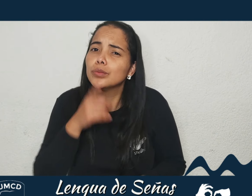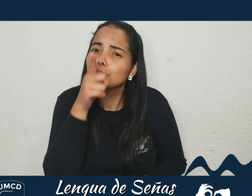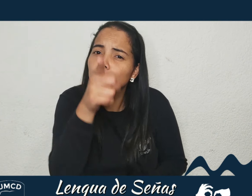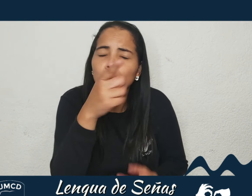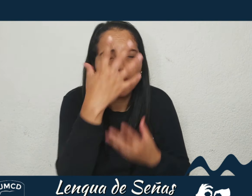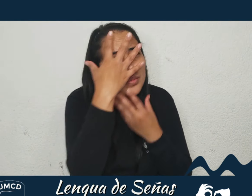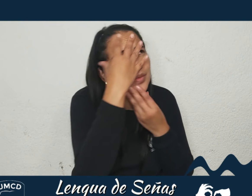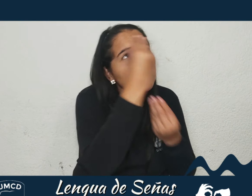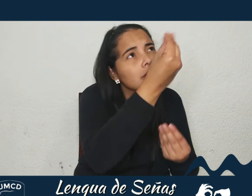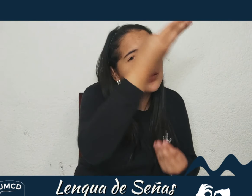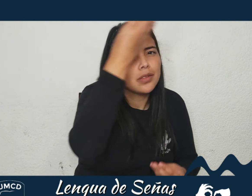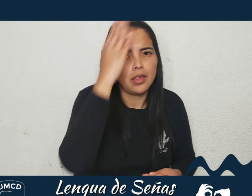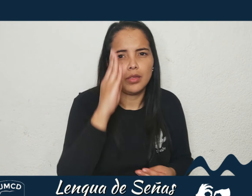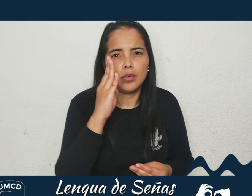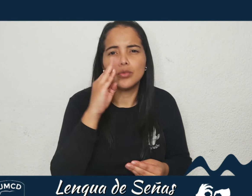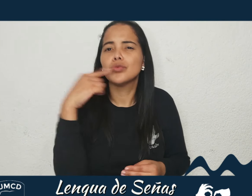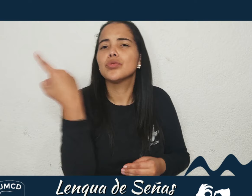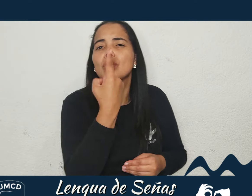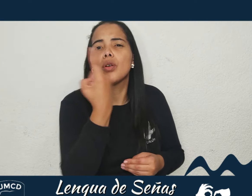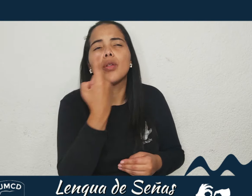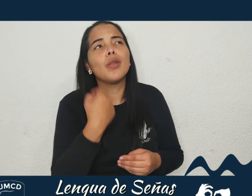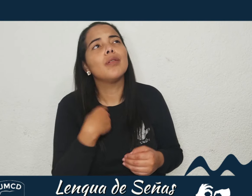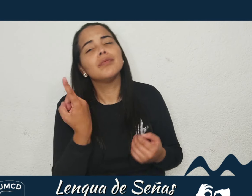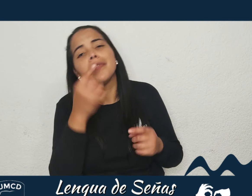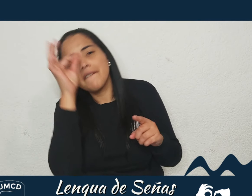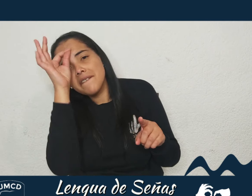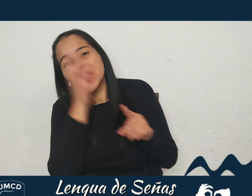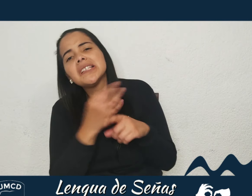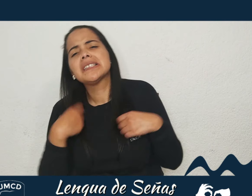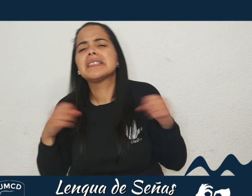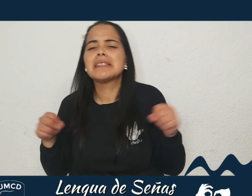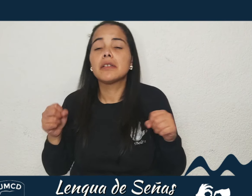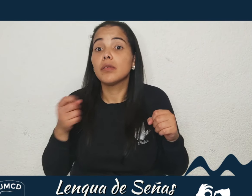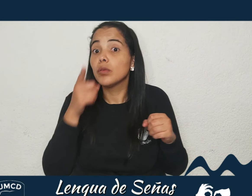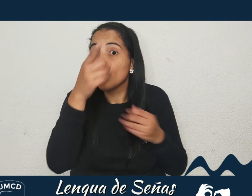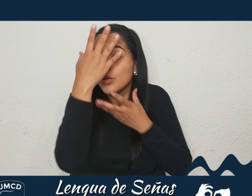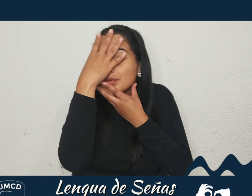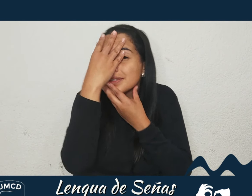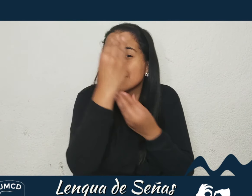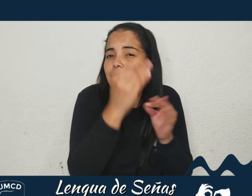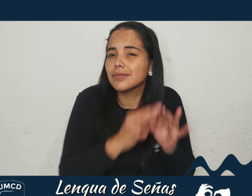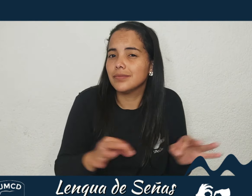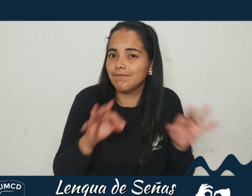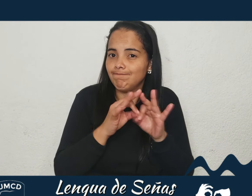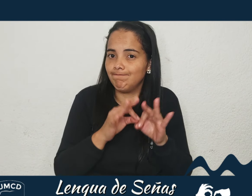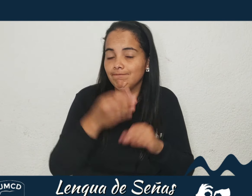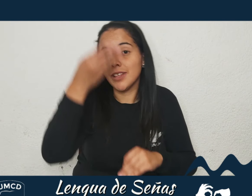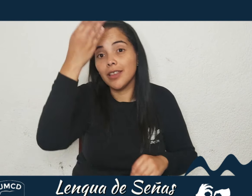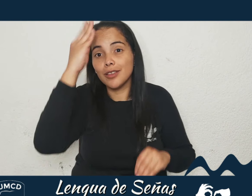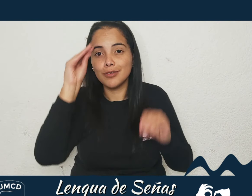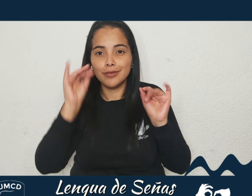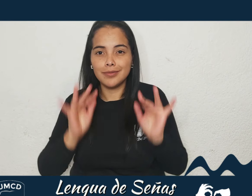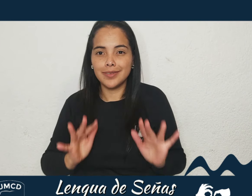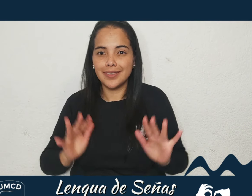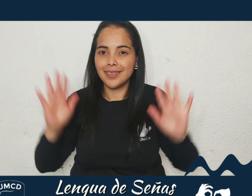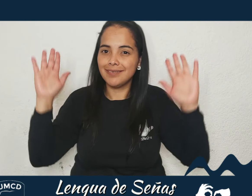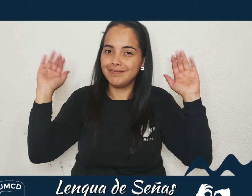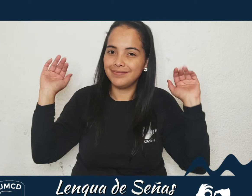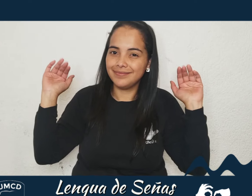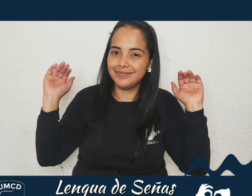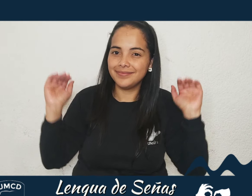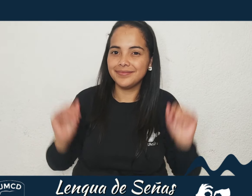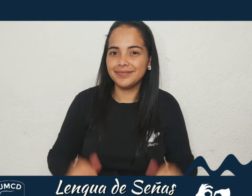escuche, crea lo que Él dice, obedézcale y usted lo verá. Que Dios le bendiga. Hasta pronto.